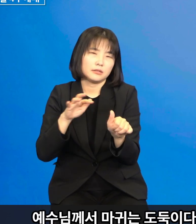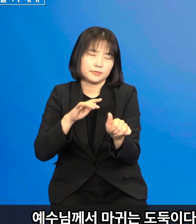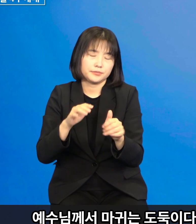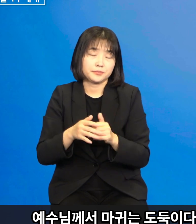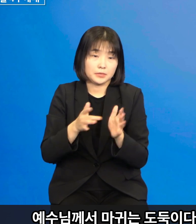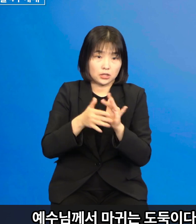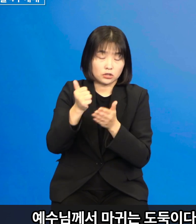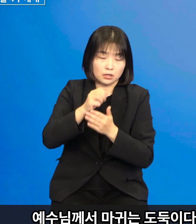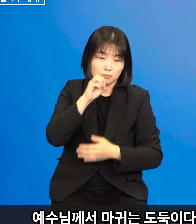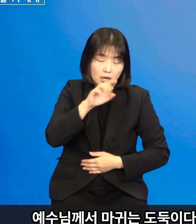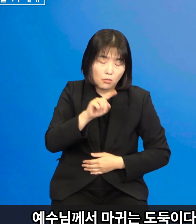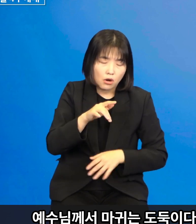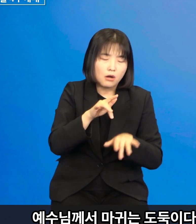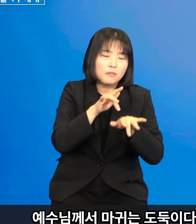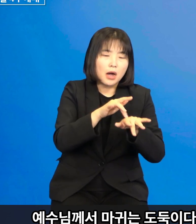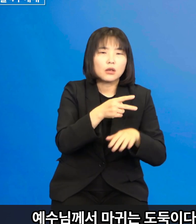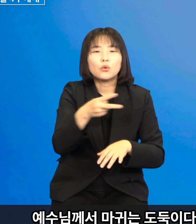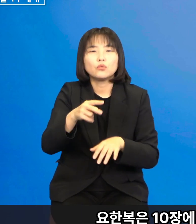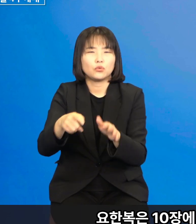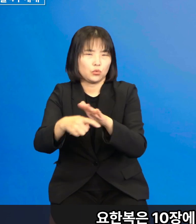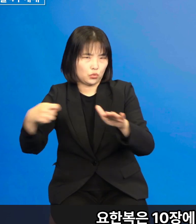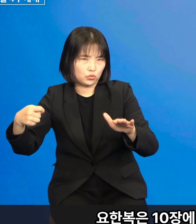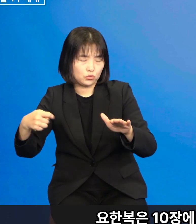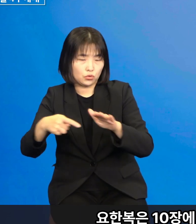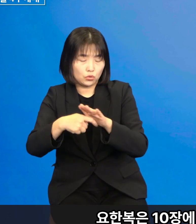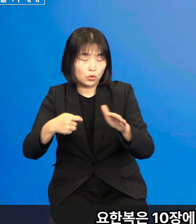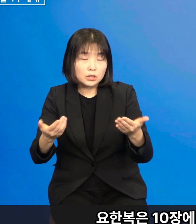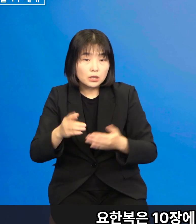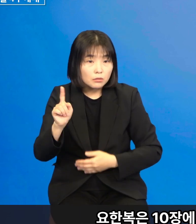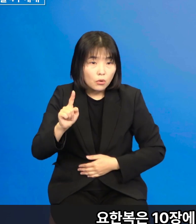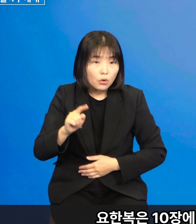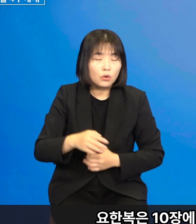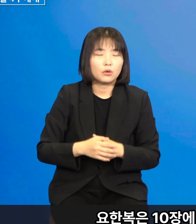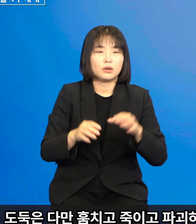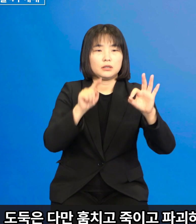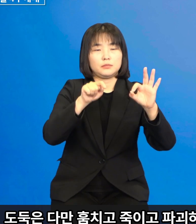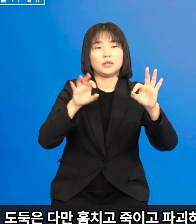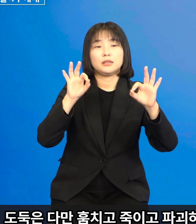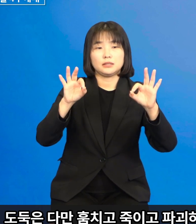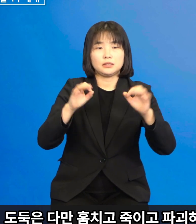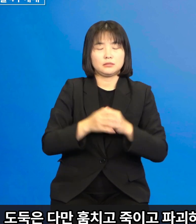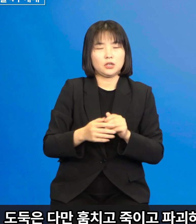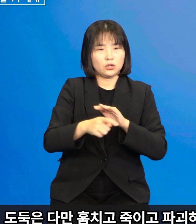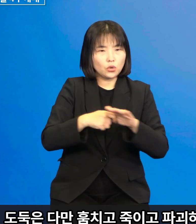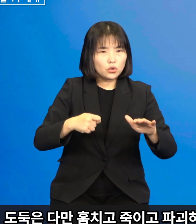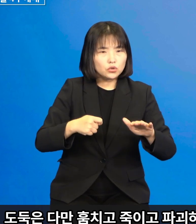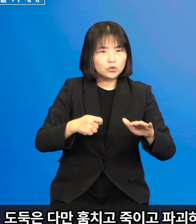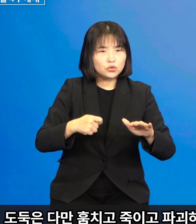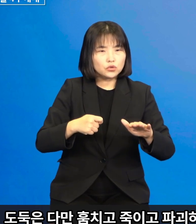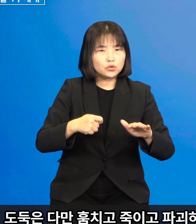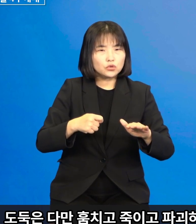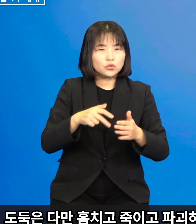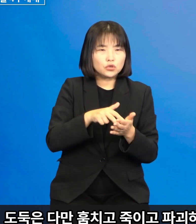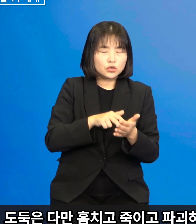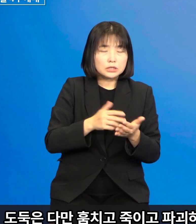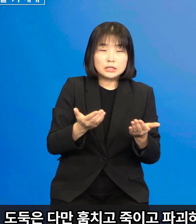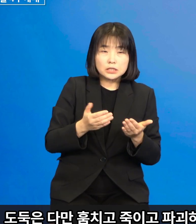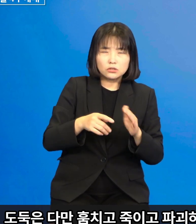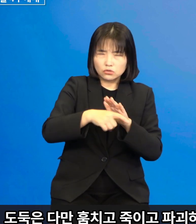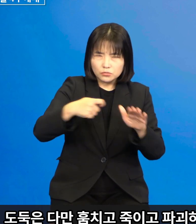도둑이다, 도둑이 하는 것이 뭐냐라고 하면서 요한복음 10장에 이렇게 이야기하셨어요. 도둑은 다만 훔치고